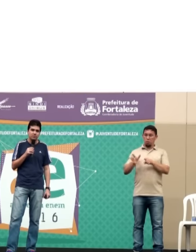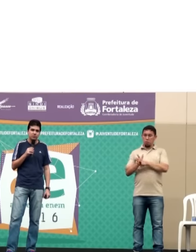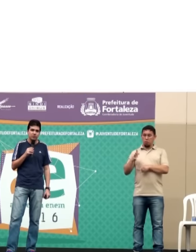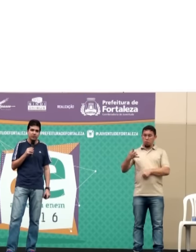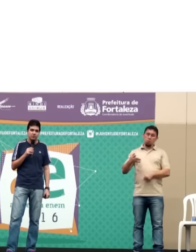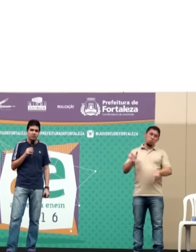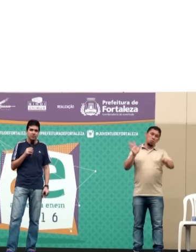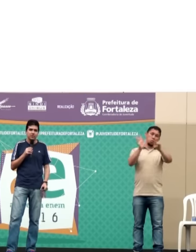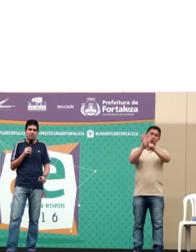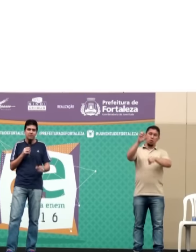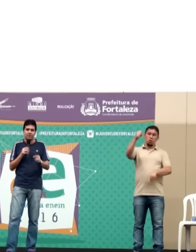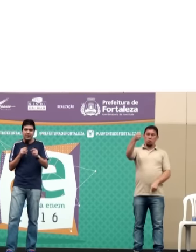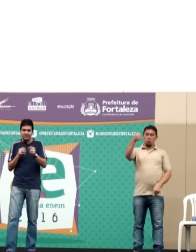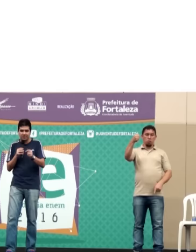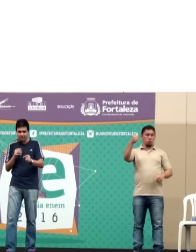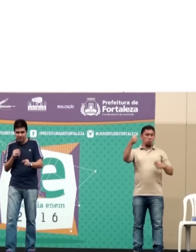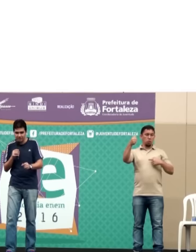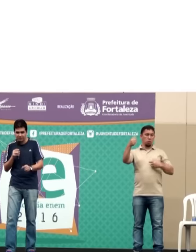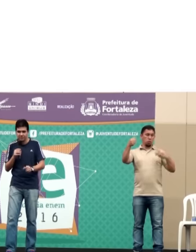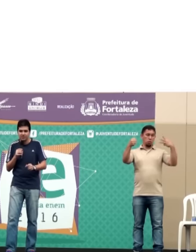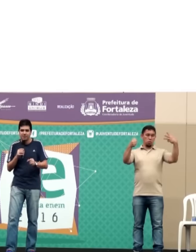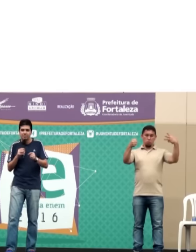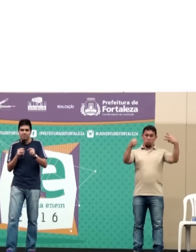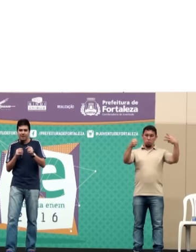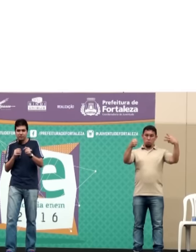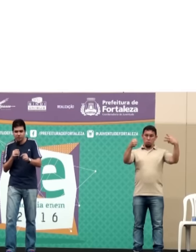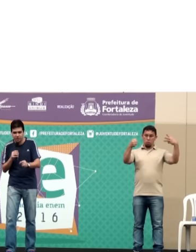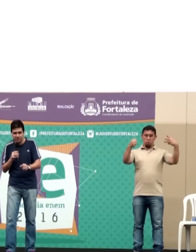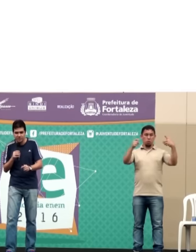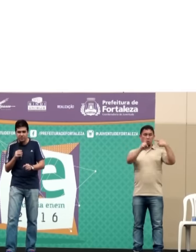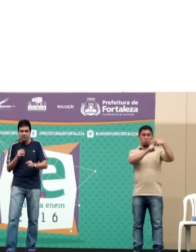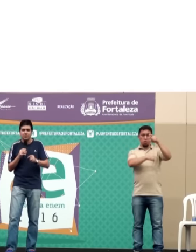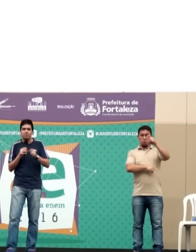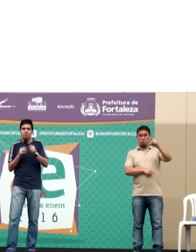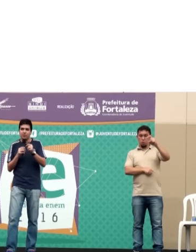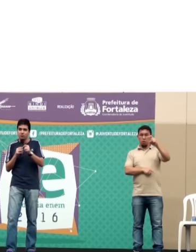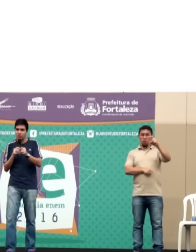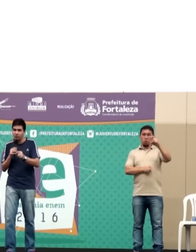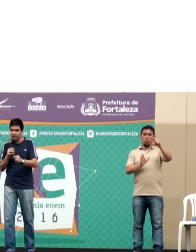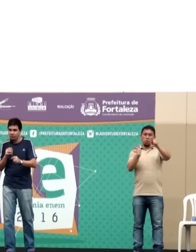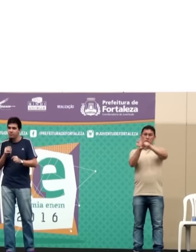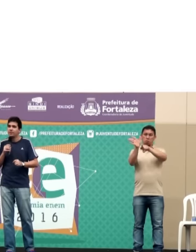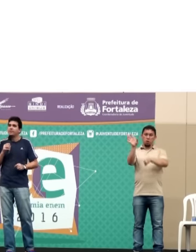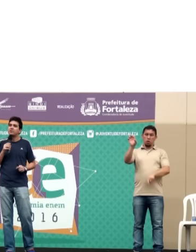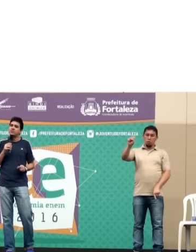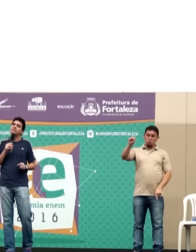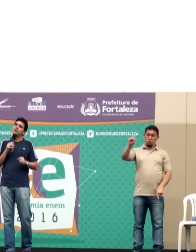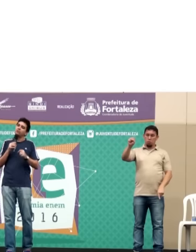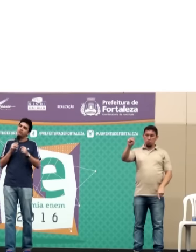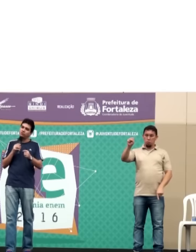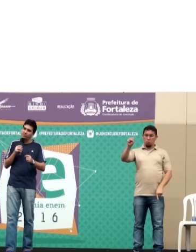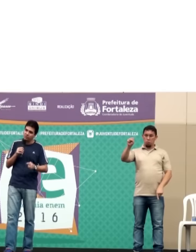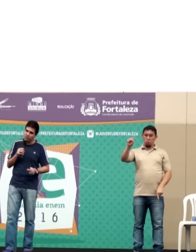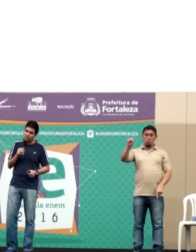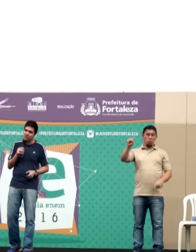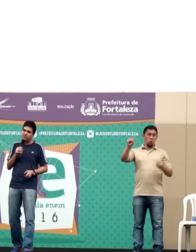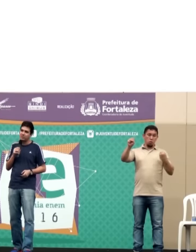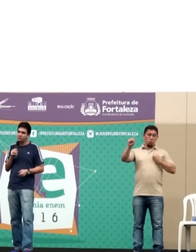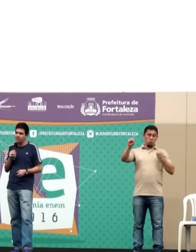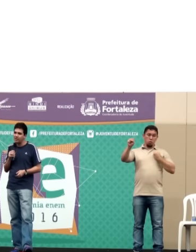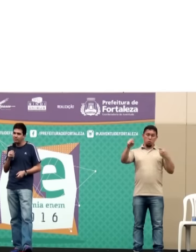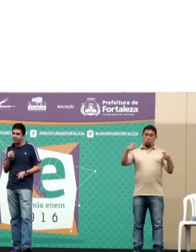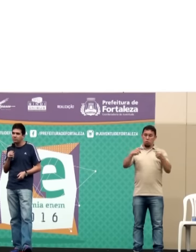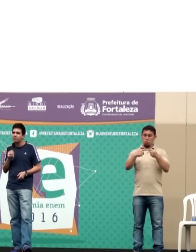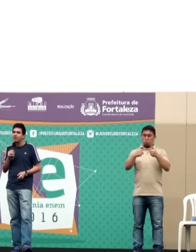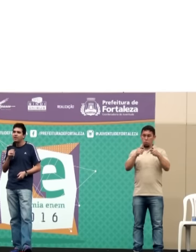quanto? Menos 8. Então, vai ficar 3 mais X menos 8, que são os números de